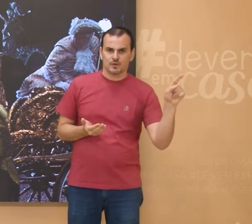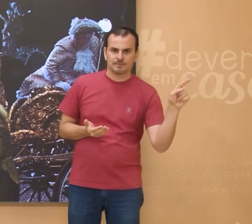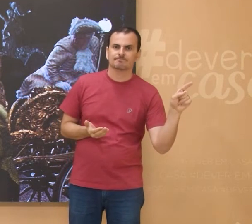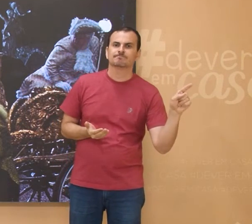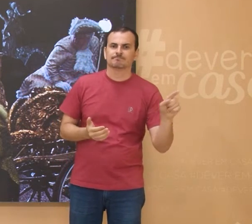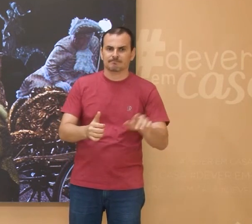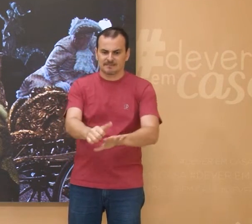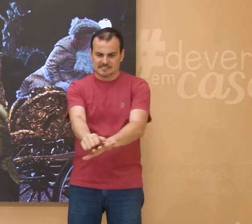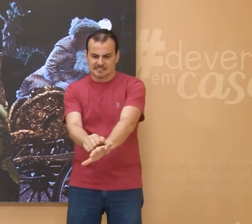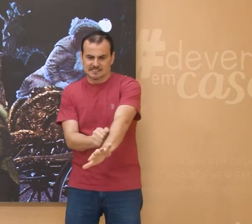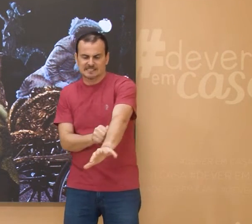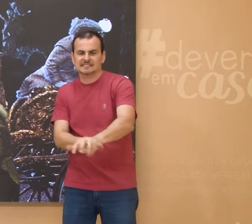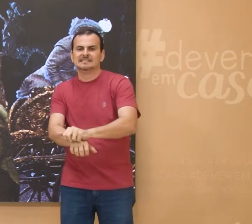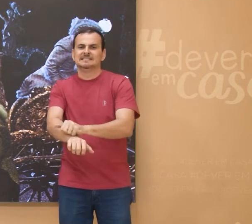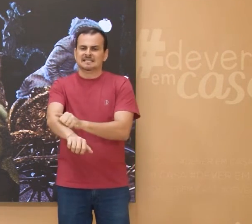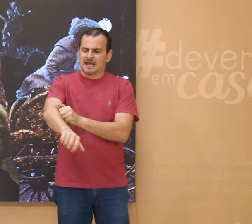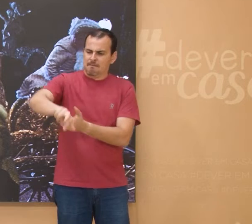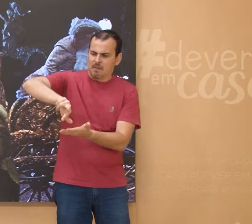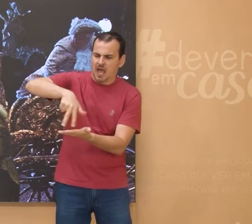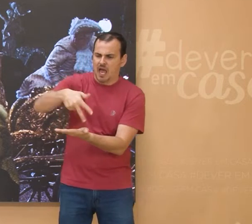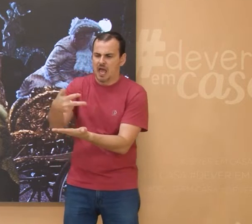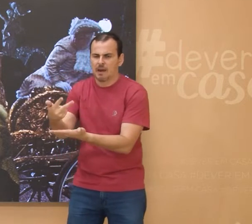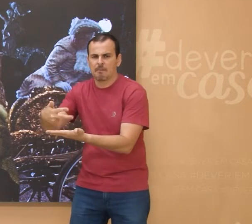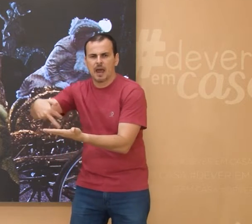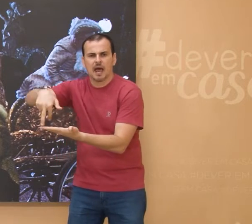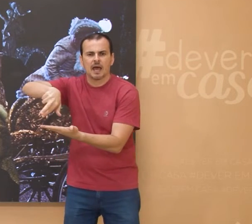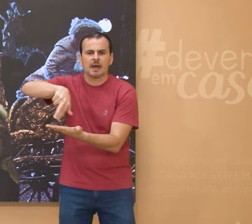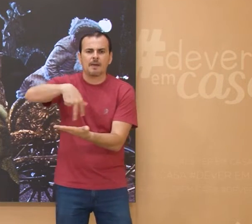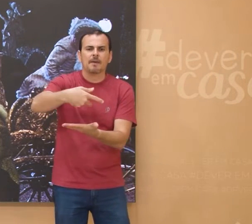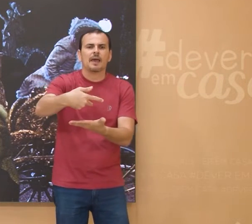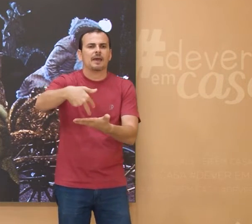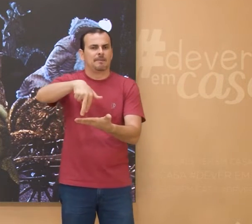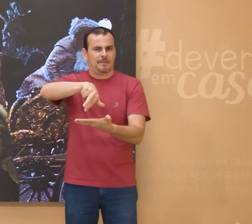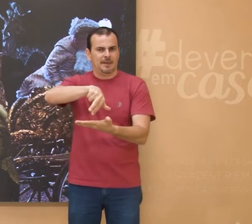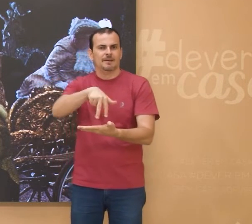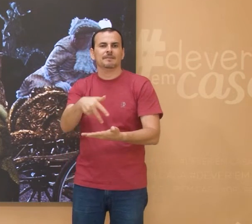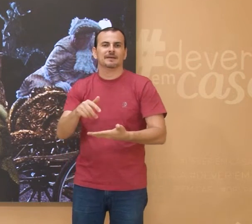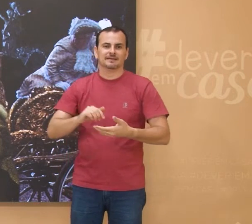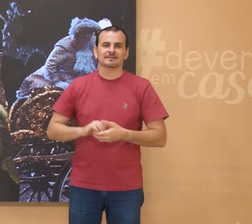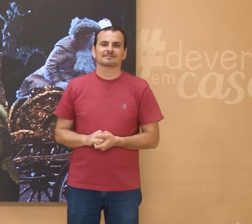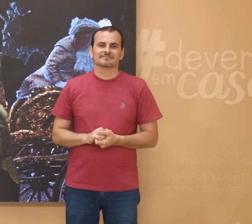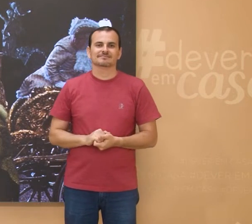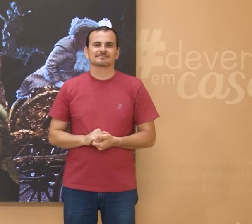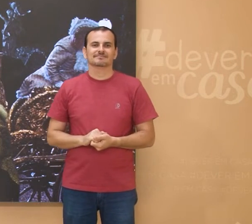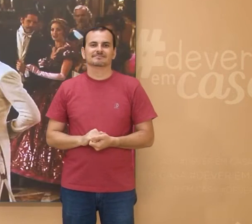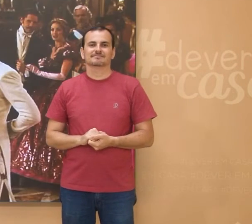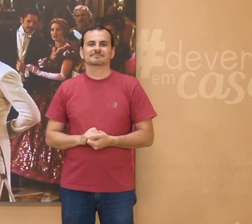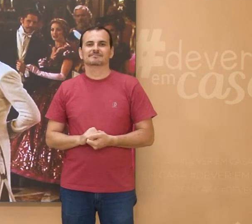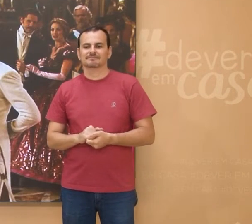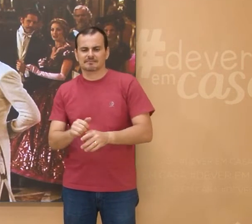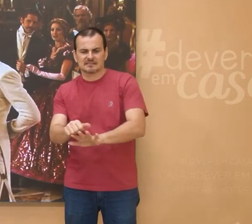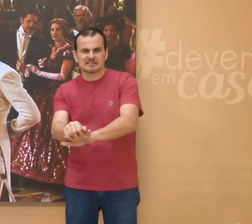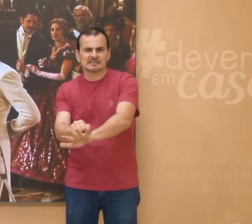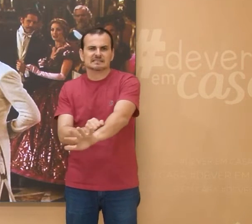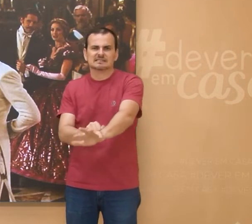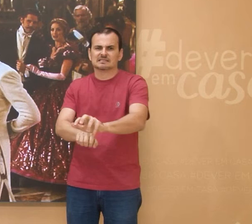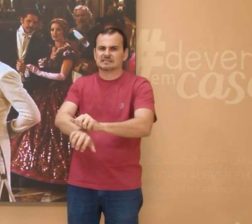foi ao encontro da Cinderela e a convidou para dançar. A